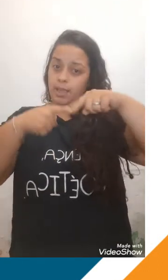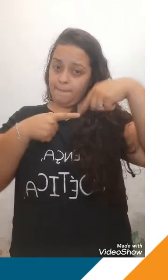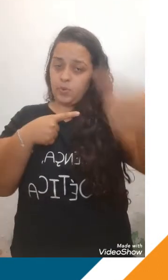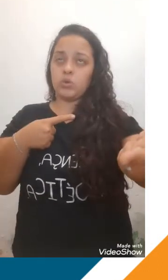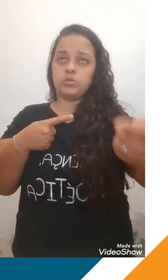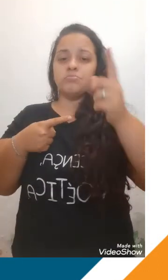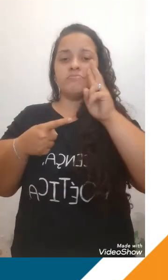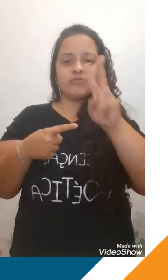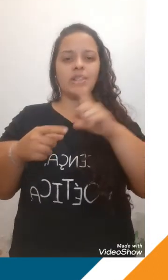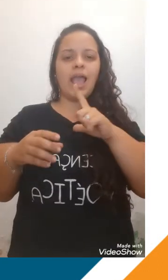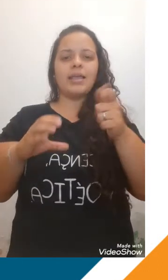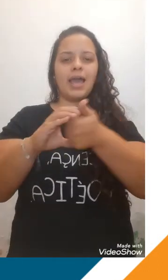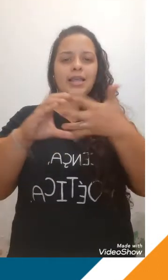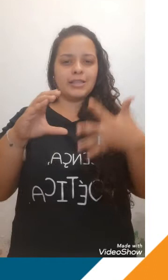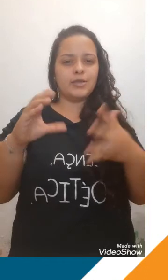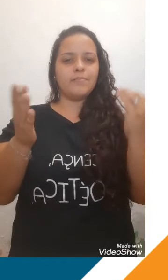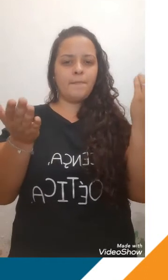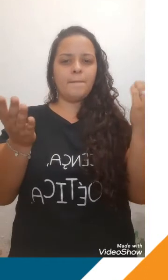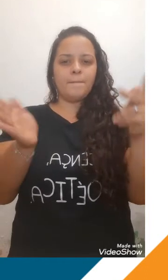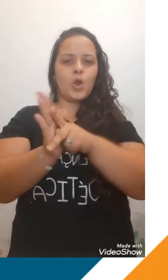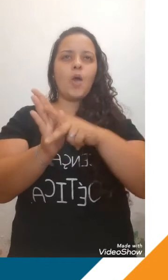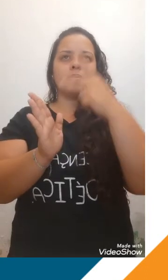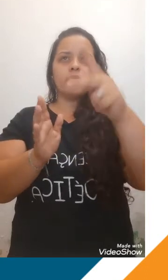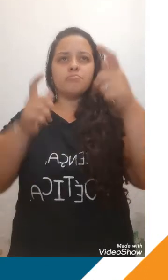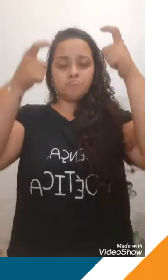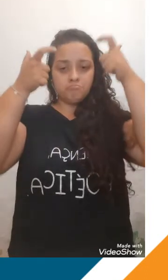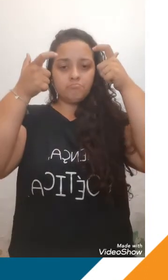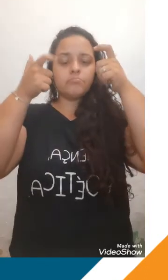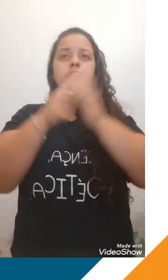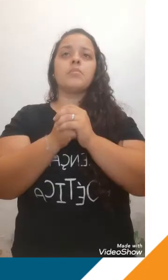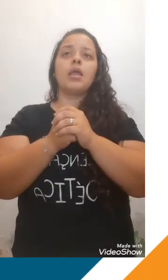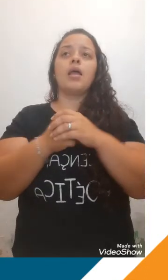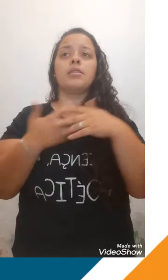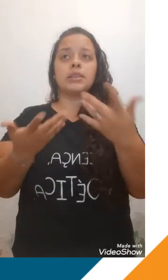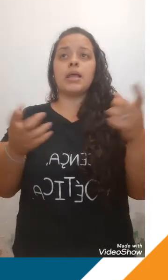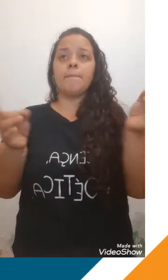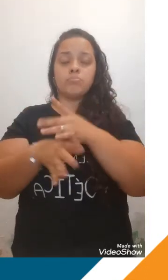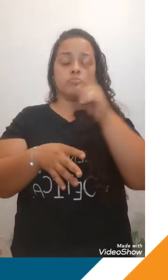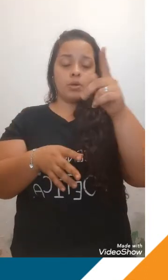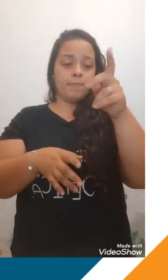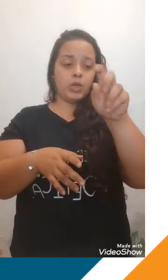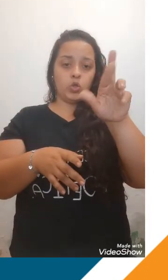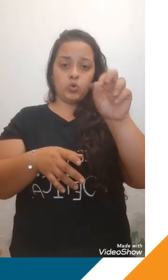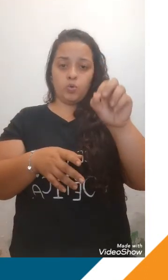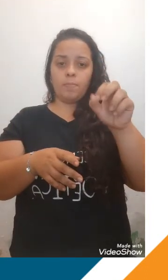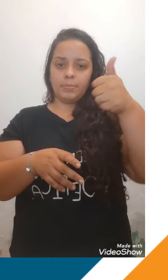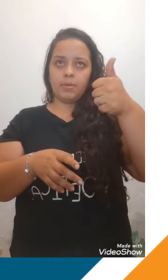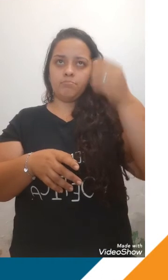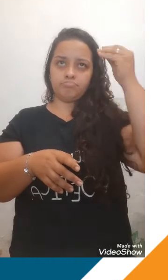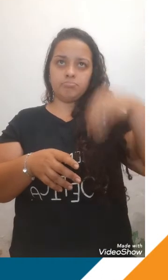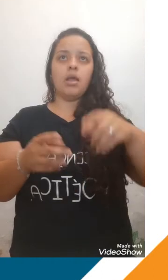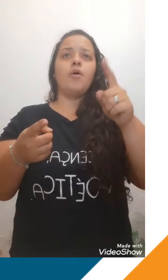está se caracterizando com relação ao período regencial. Então, após a abdicação de Dom Pedro I, o Brasil atravessou um